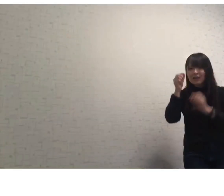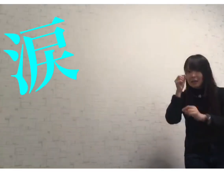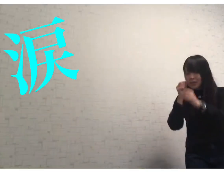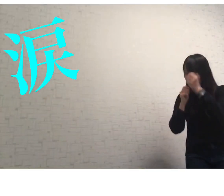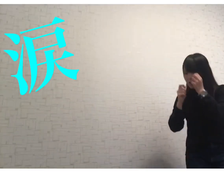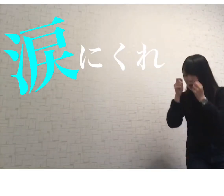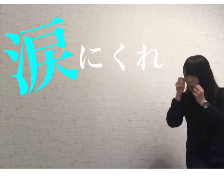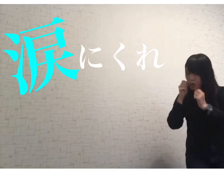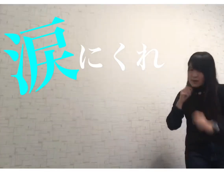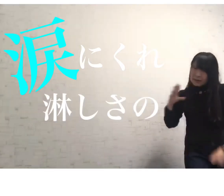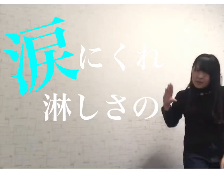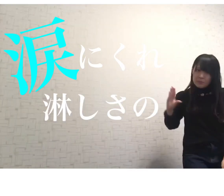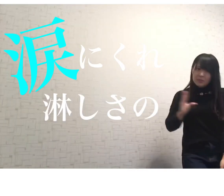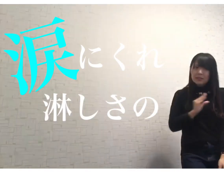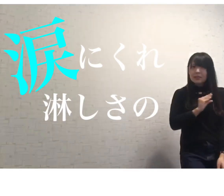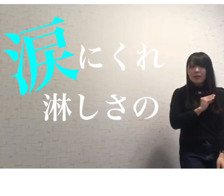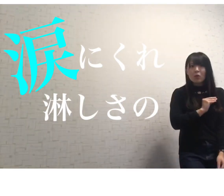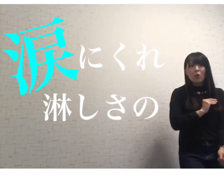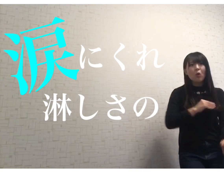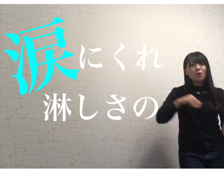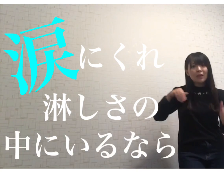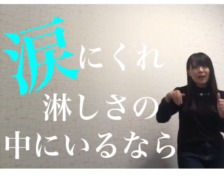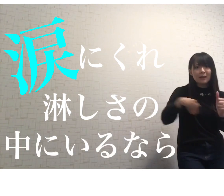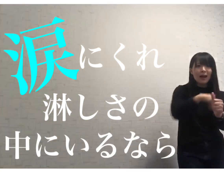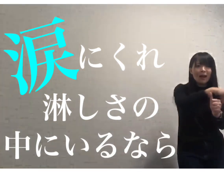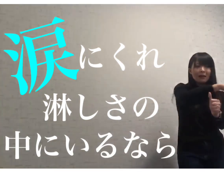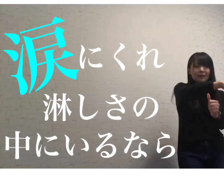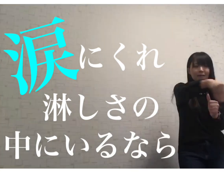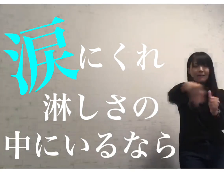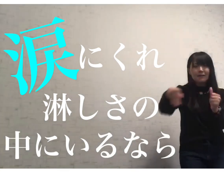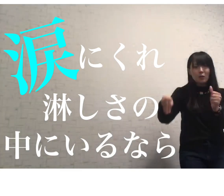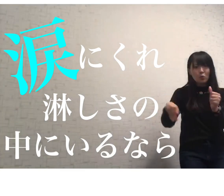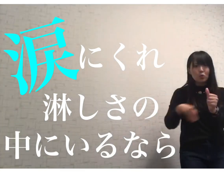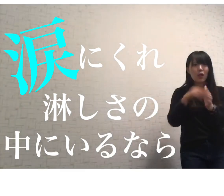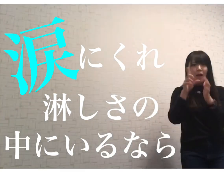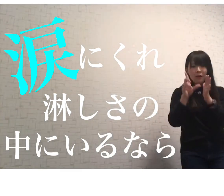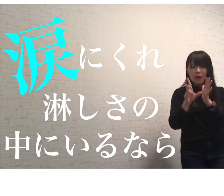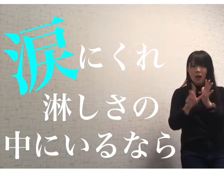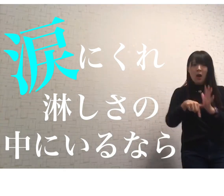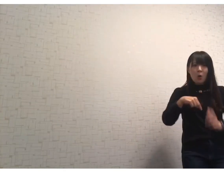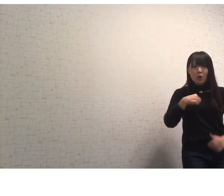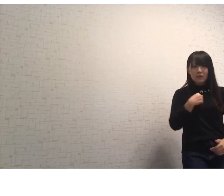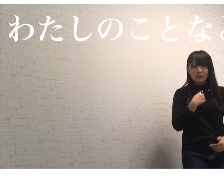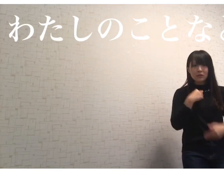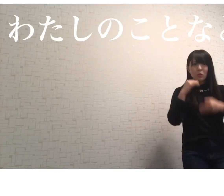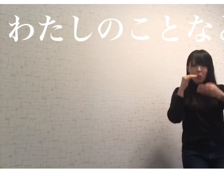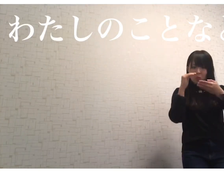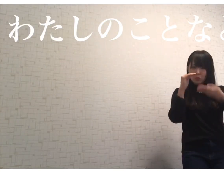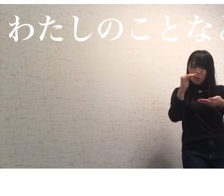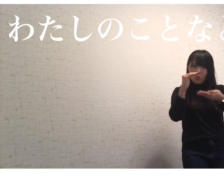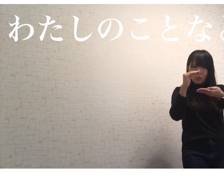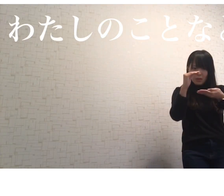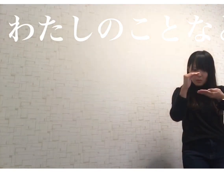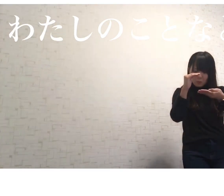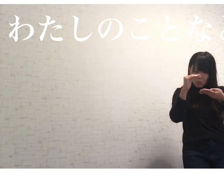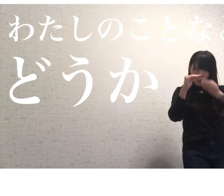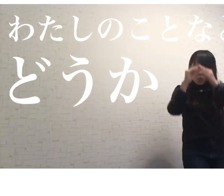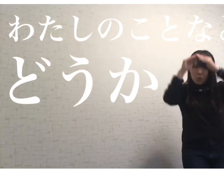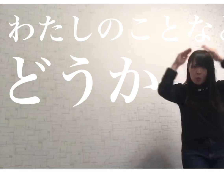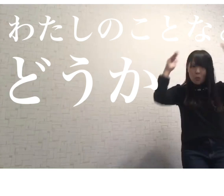涙に暮れ寂しさの中にいるなら、私のことなどどう